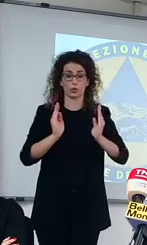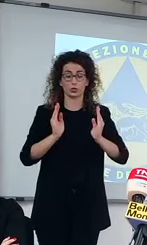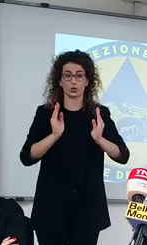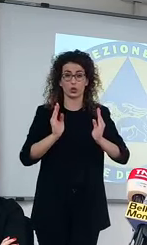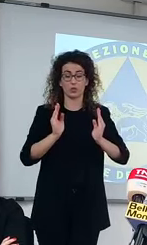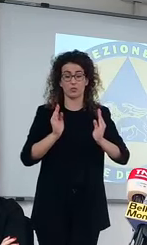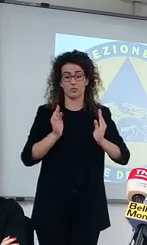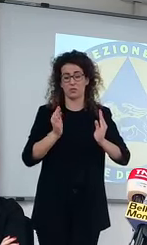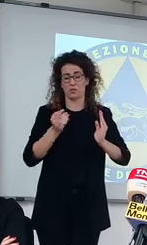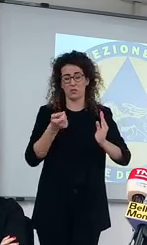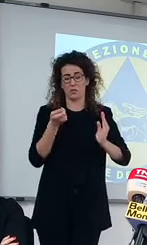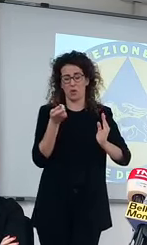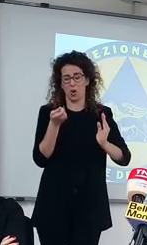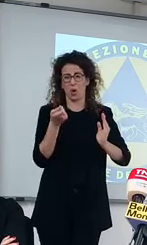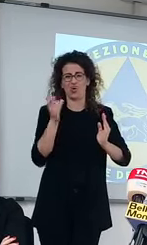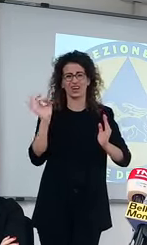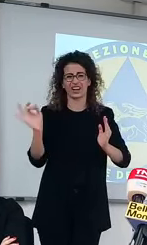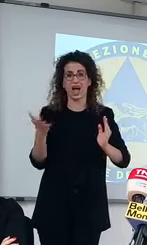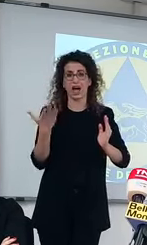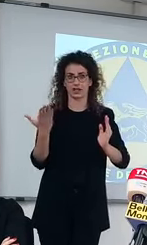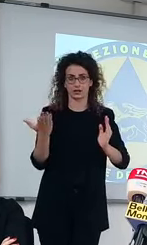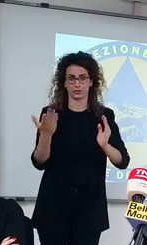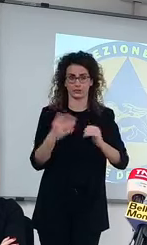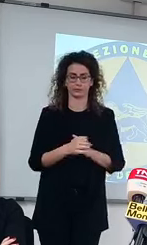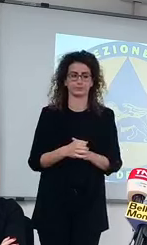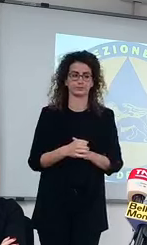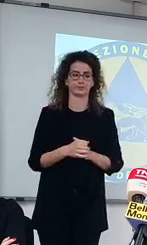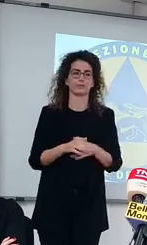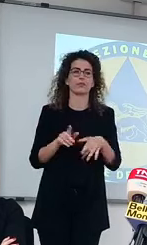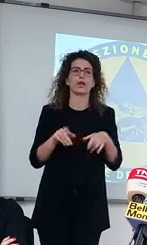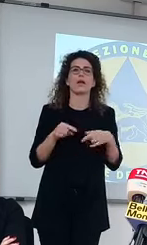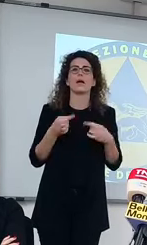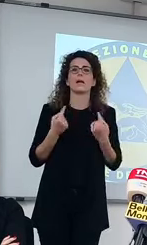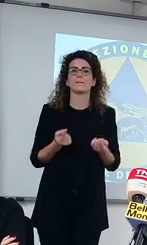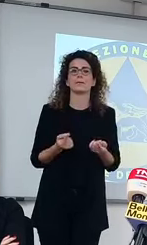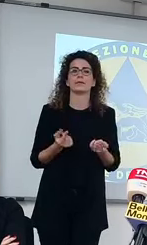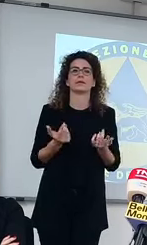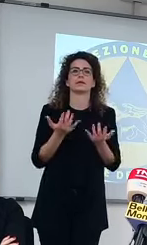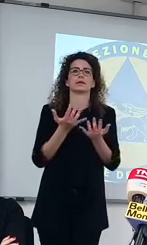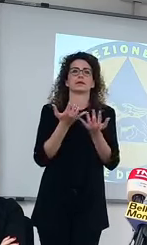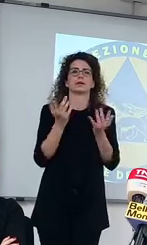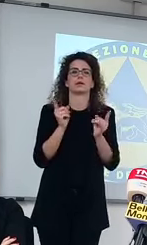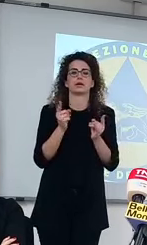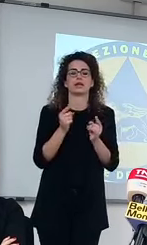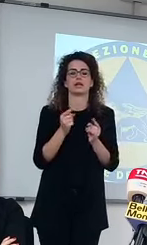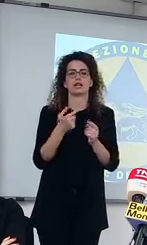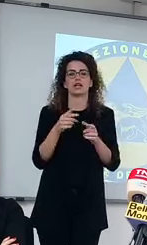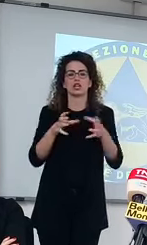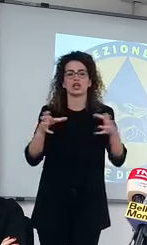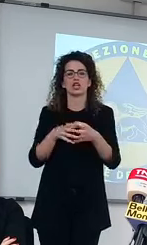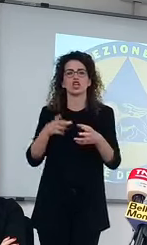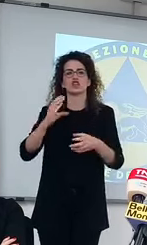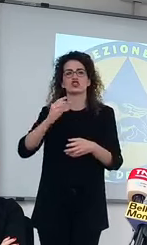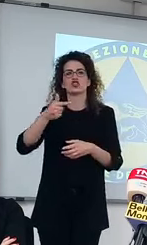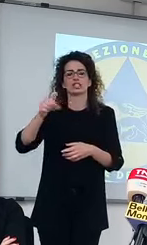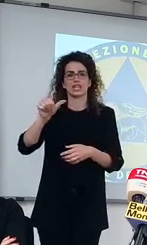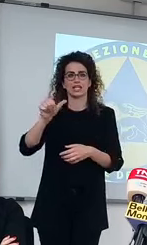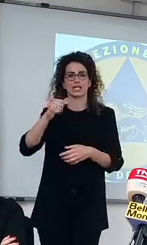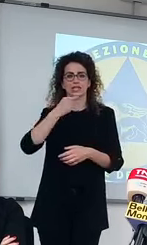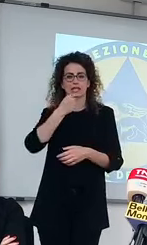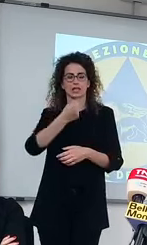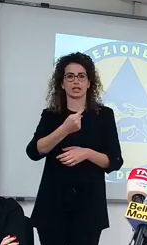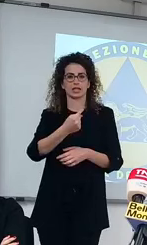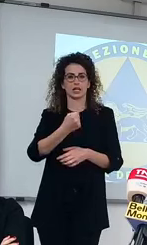di casi rari. Poi dopodiché è ovvio che chi emette un parere, cioè il CTS, deve mettere